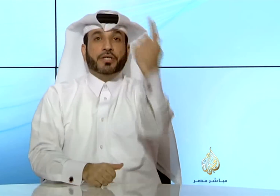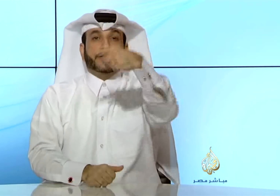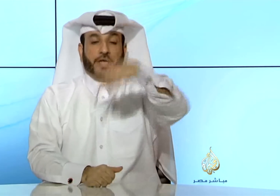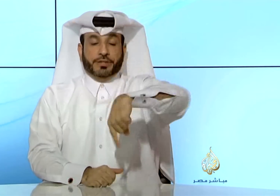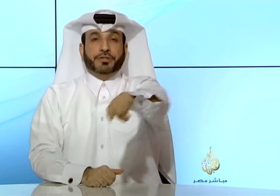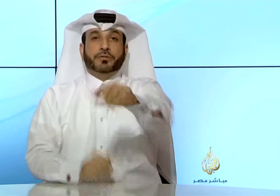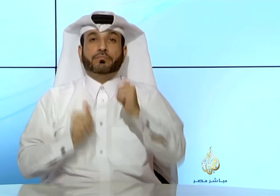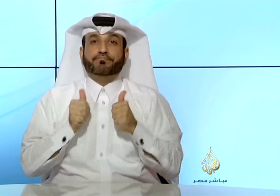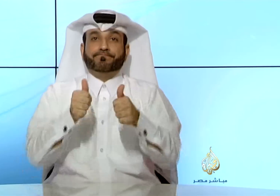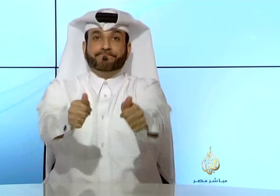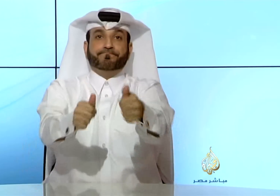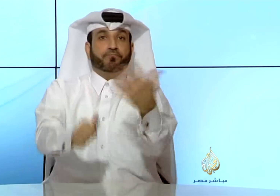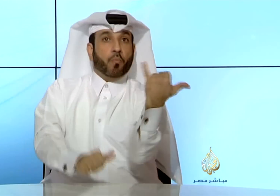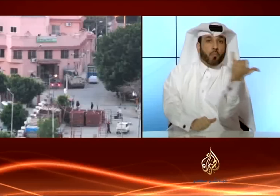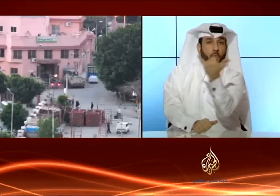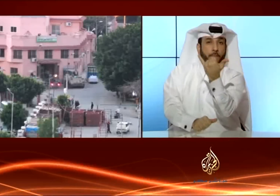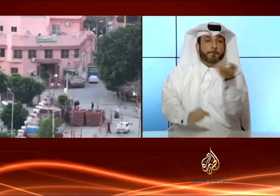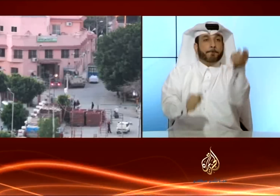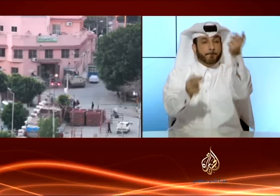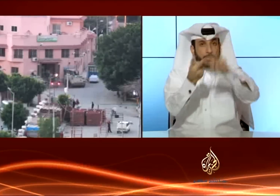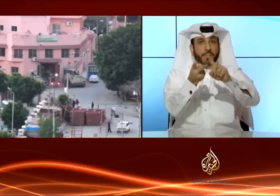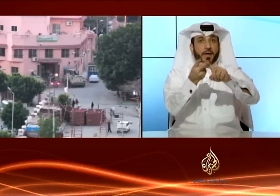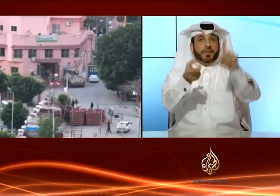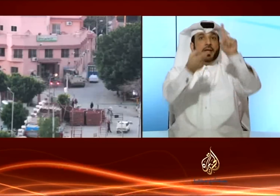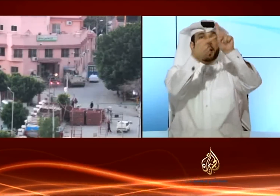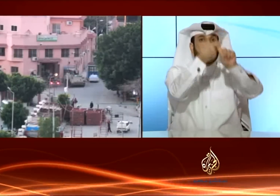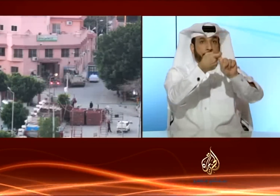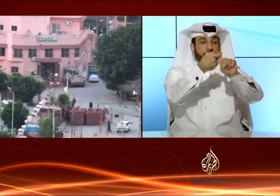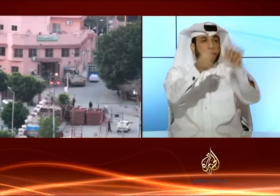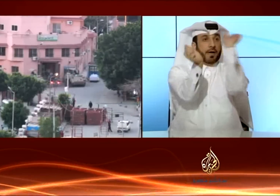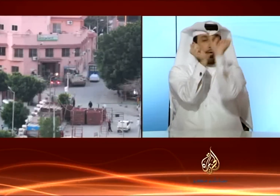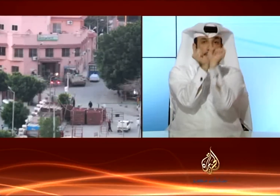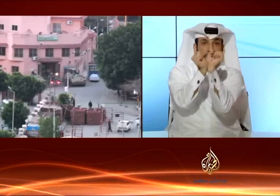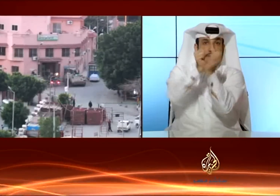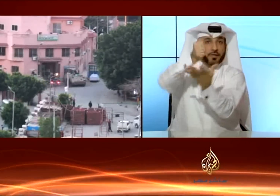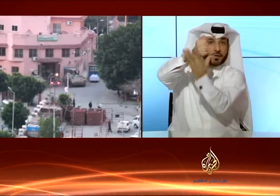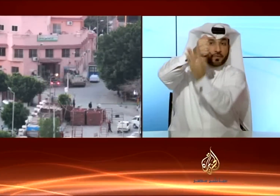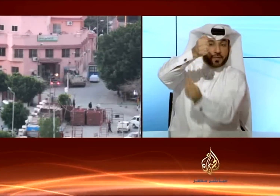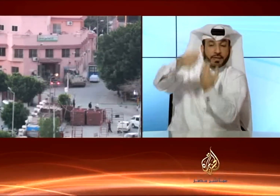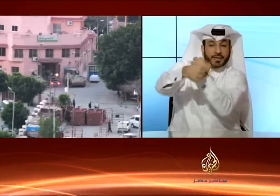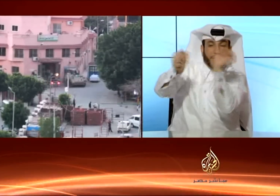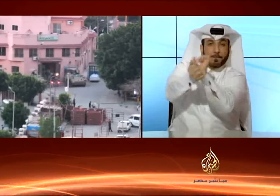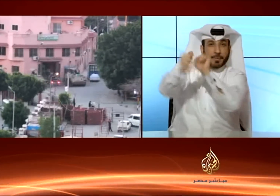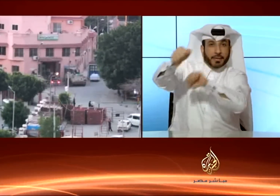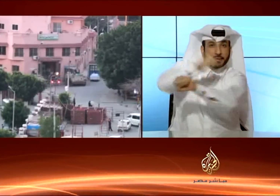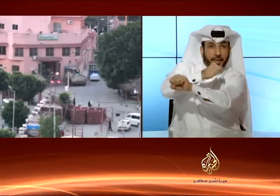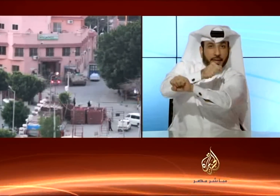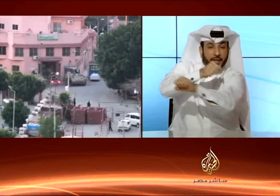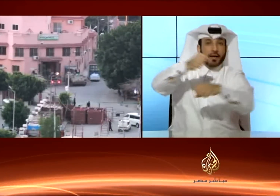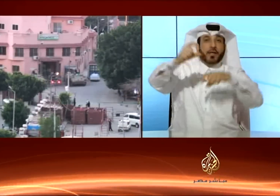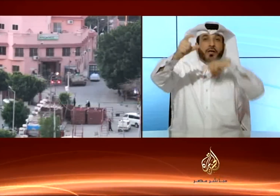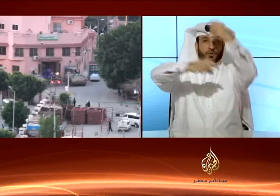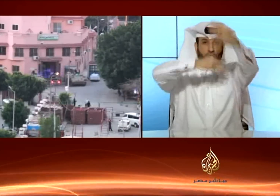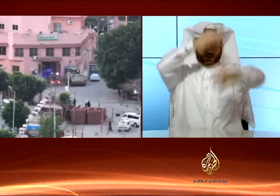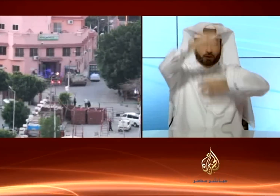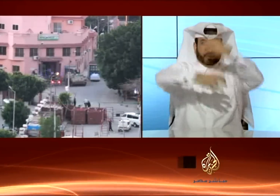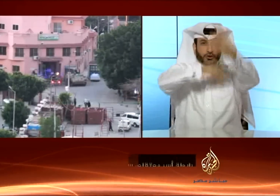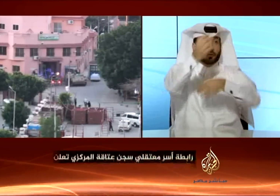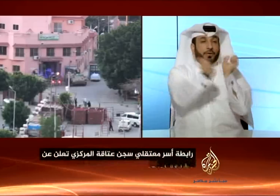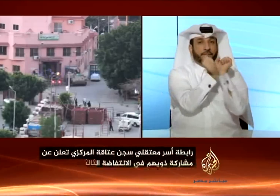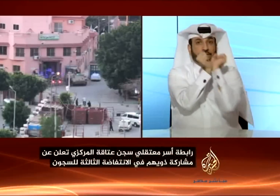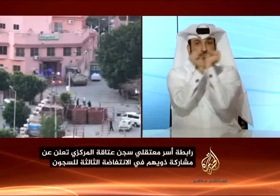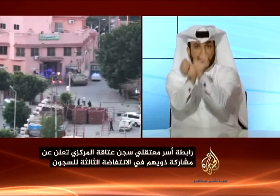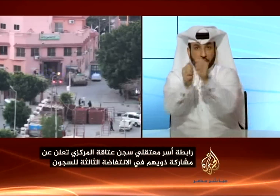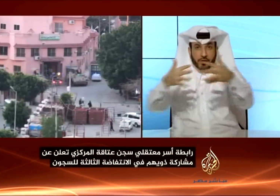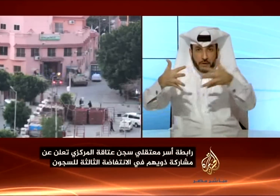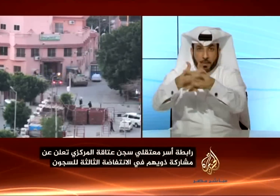نوفمبر ومن جانبها اعلنت رابطه اسر معتقل السويس بسجن اطاقه المركزي مشاركه